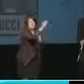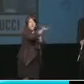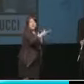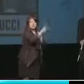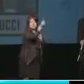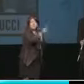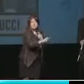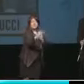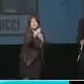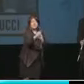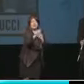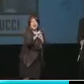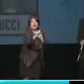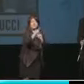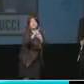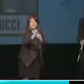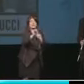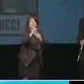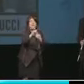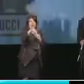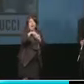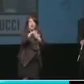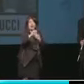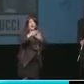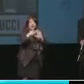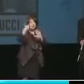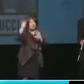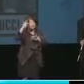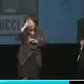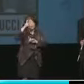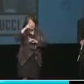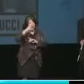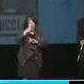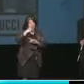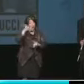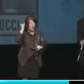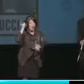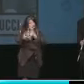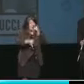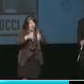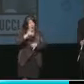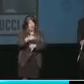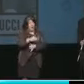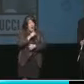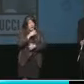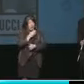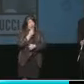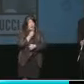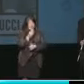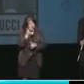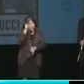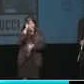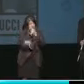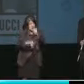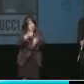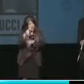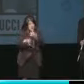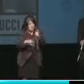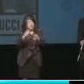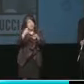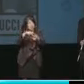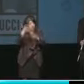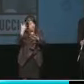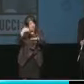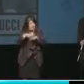Tatiana e Andra Bucci finirono ad Auschwitz quando erano quando erano bambine per essere utilizzate come cavie per gli esperimenti del dottor Josef